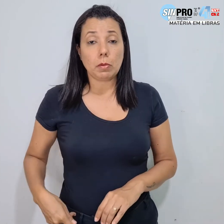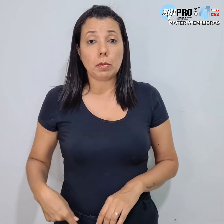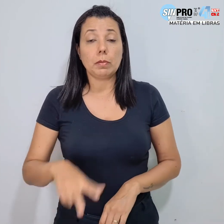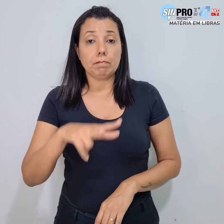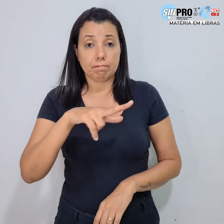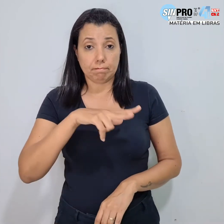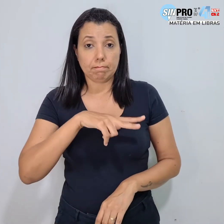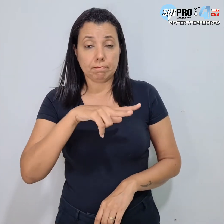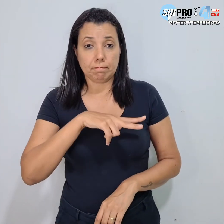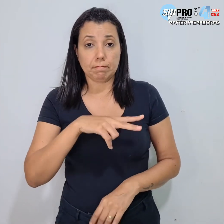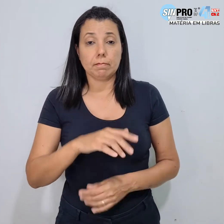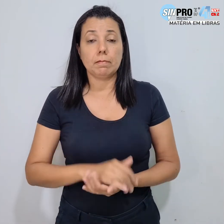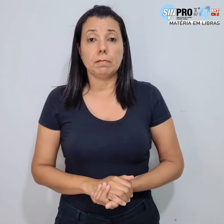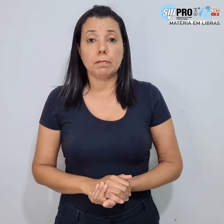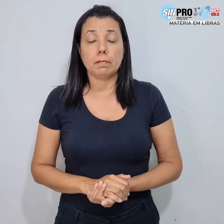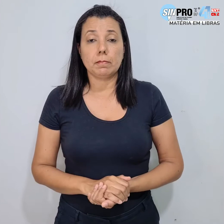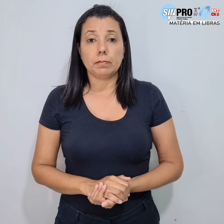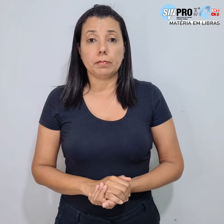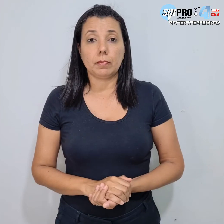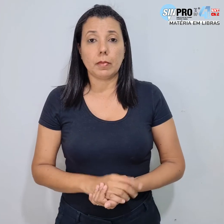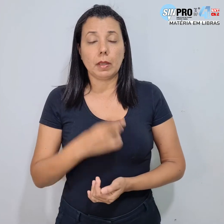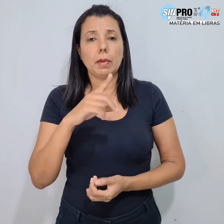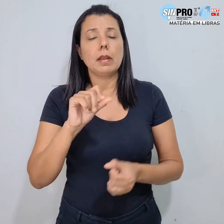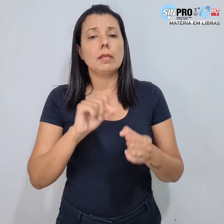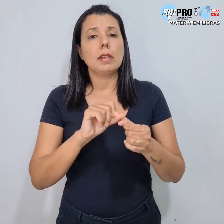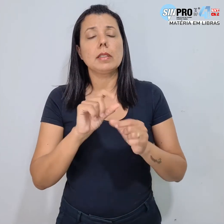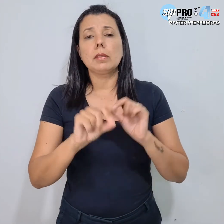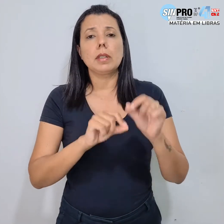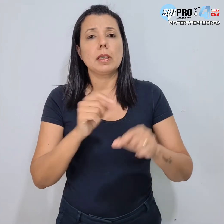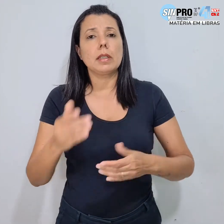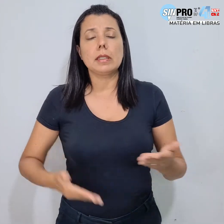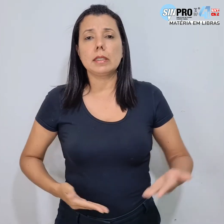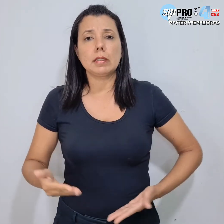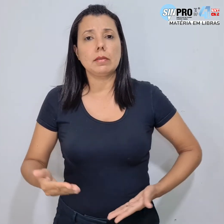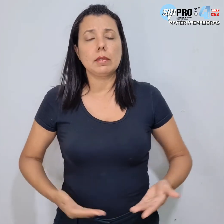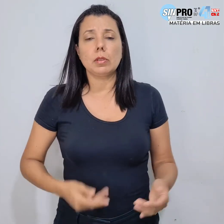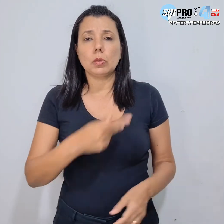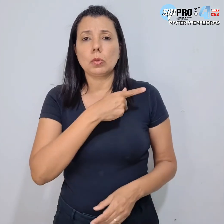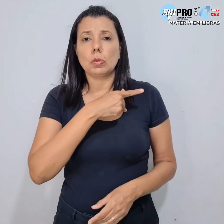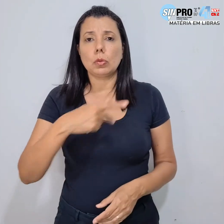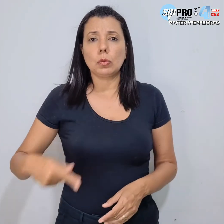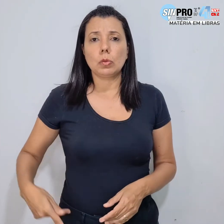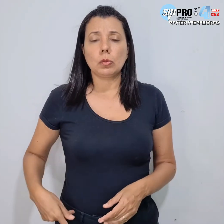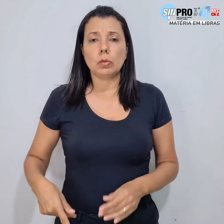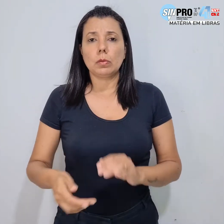públicos e privados para a execução de serviços públicos,